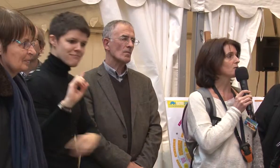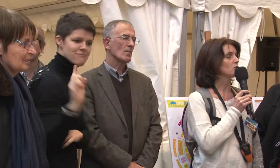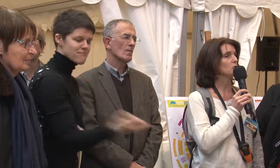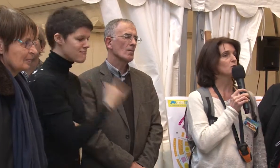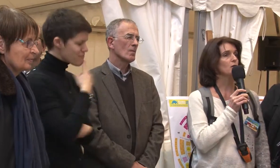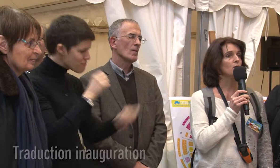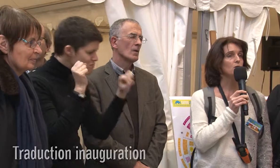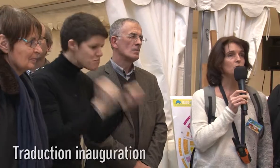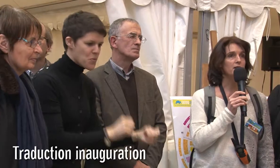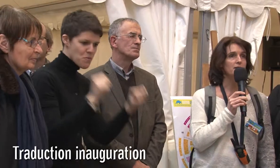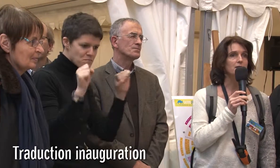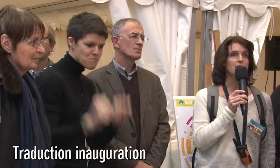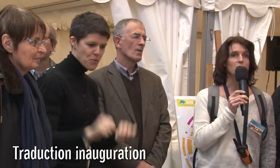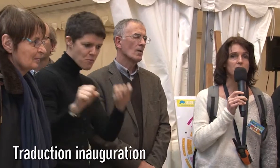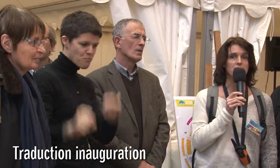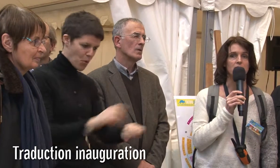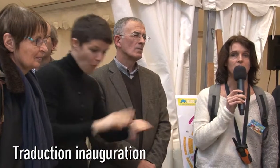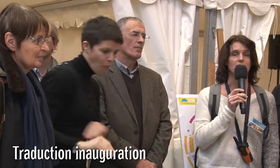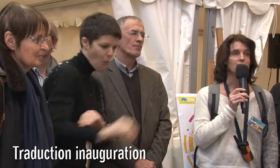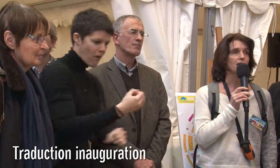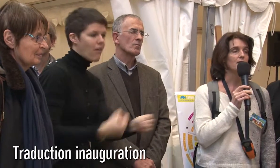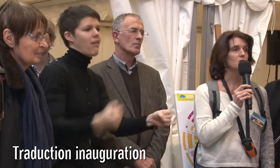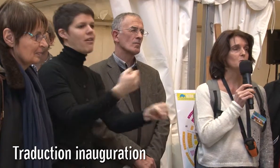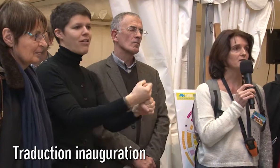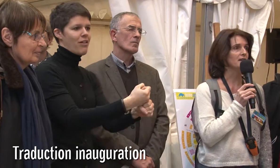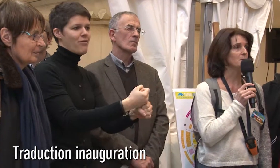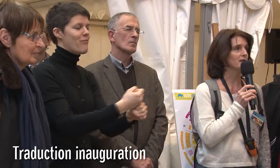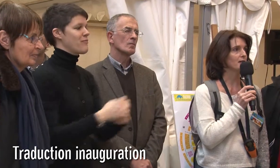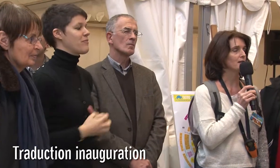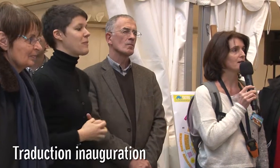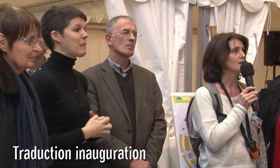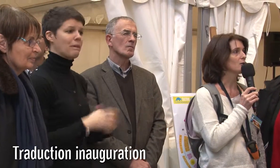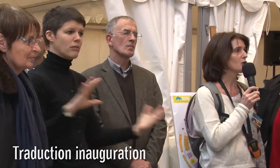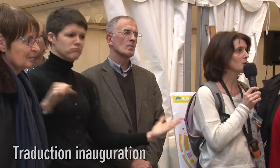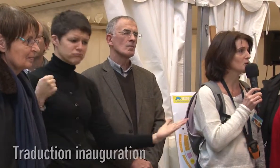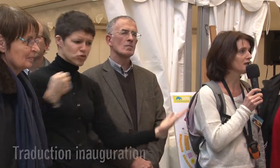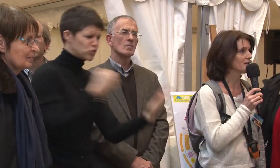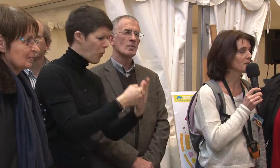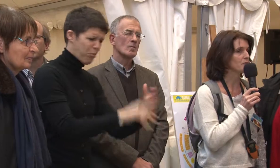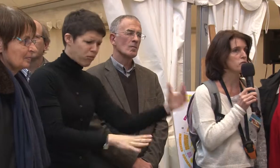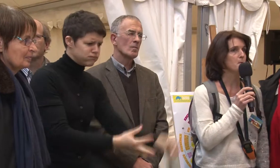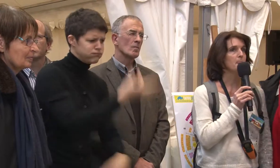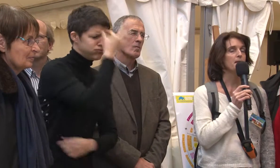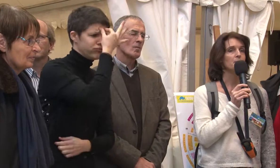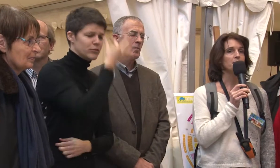capacité de concrétiser leurs idées et de mener à bien leurs projets.